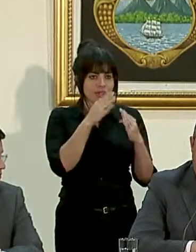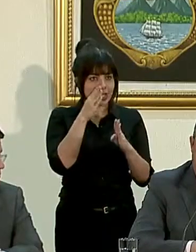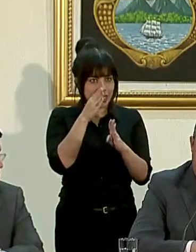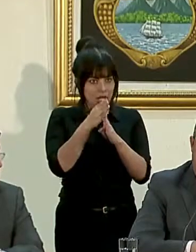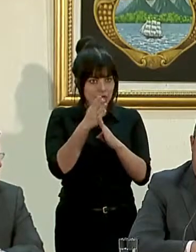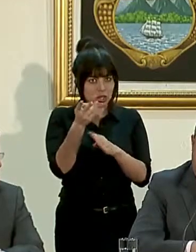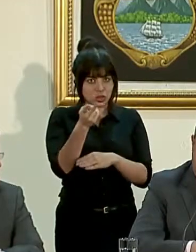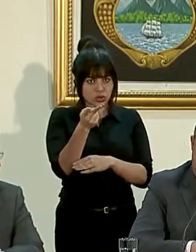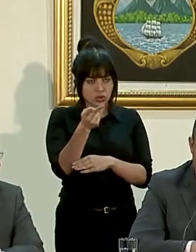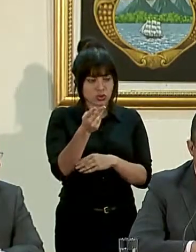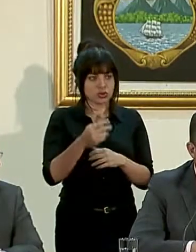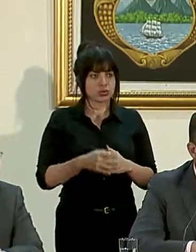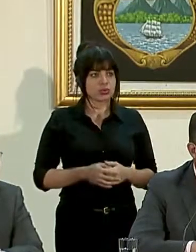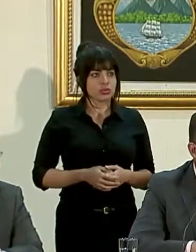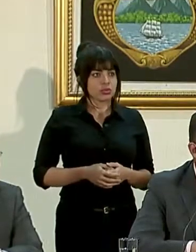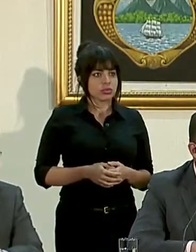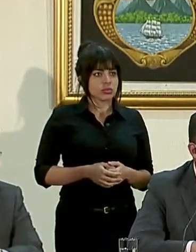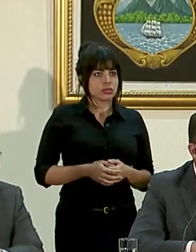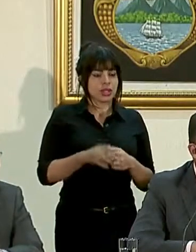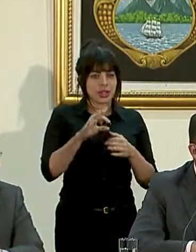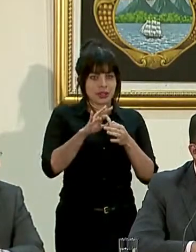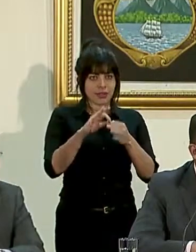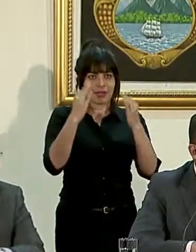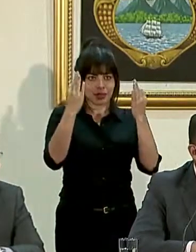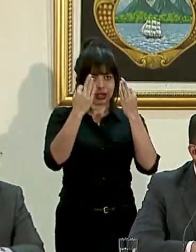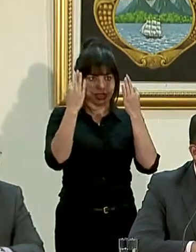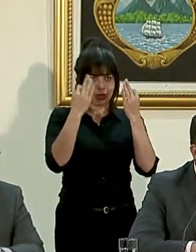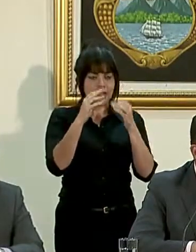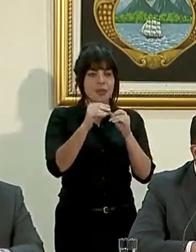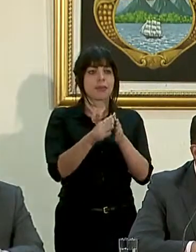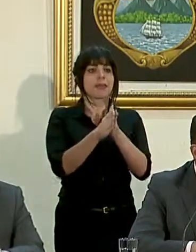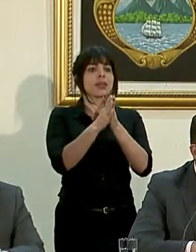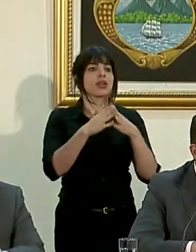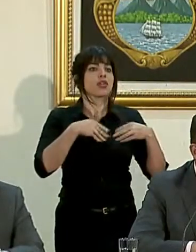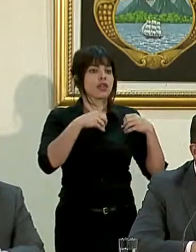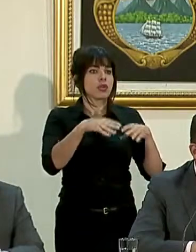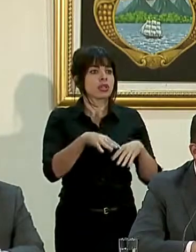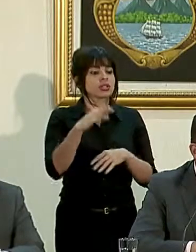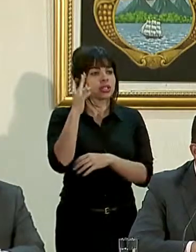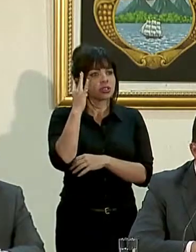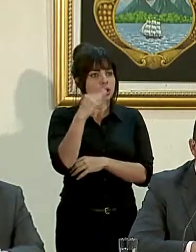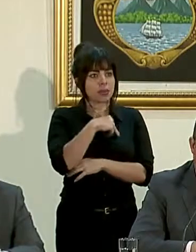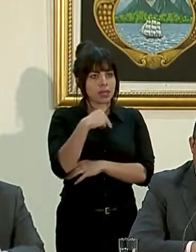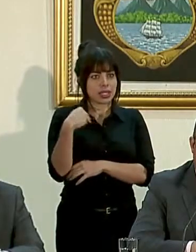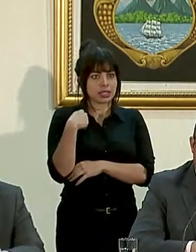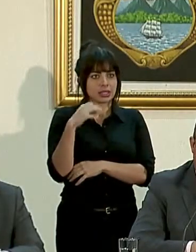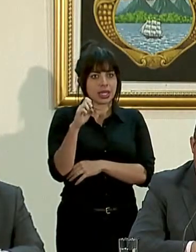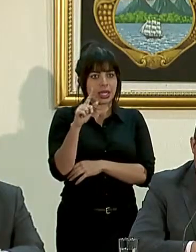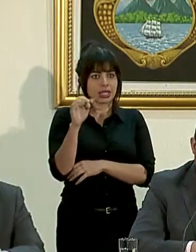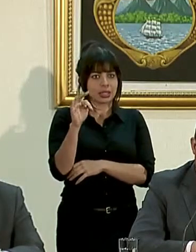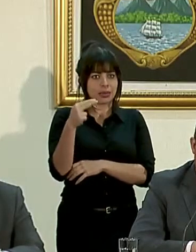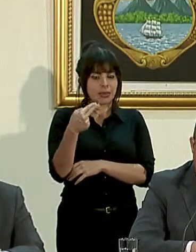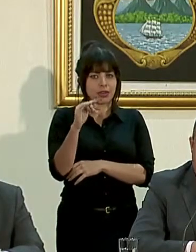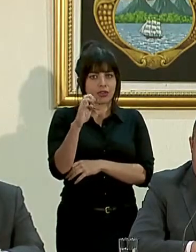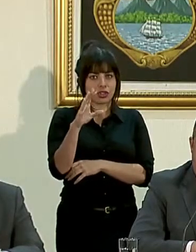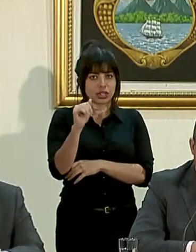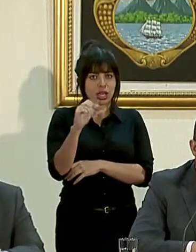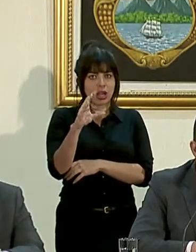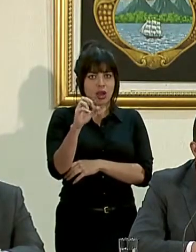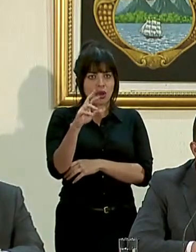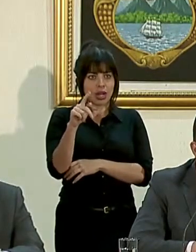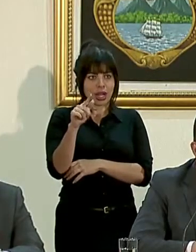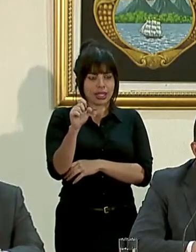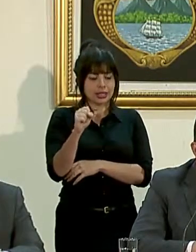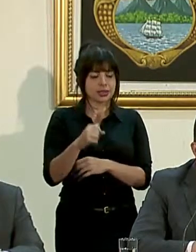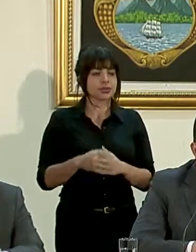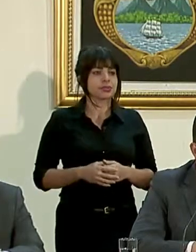fueron, del festival, y solicitar la renuncia de la señora ministra, doña Elizabeth Fonseca Corrales,